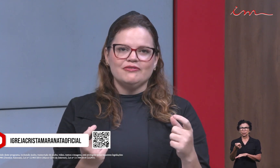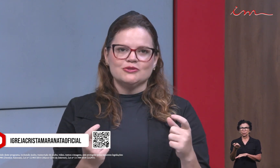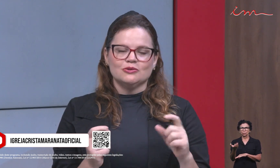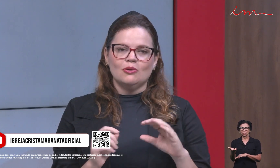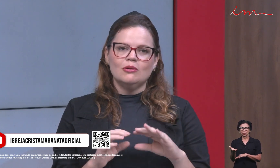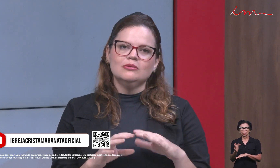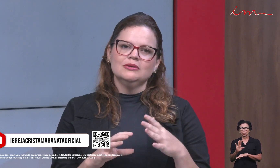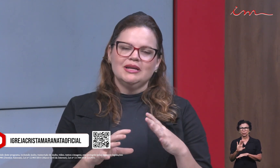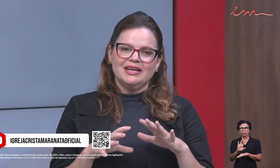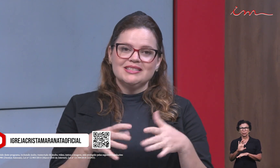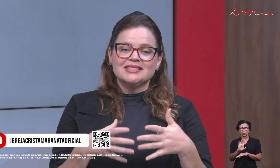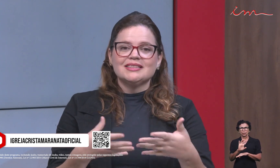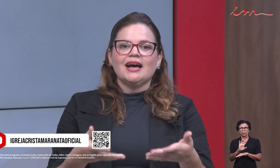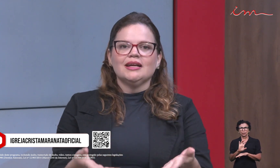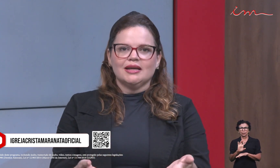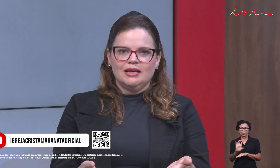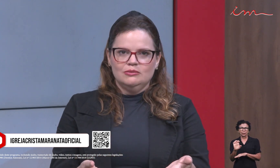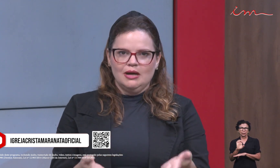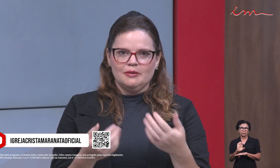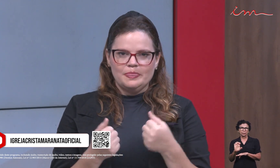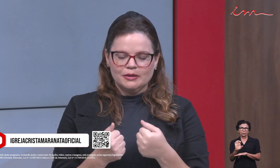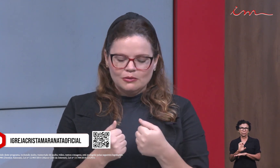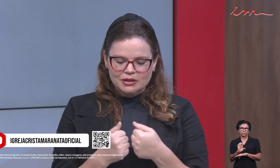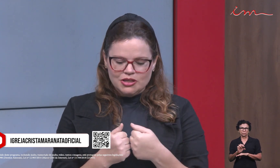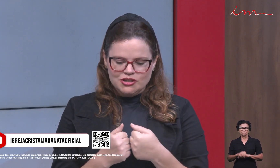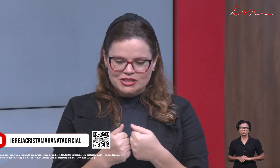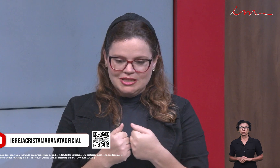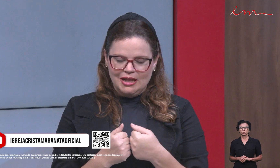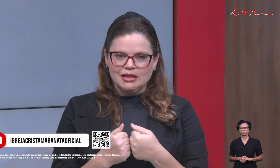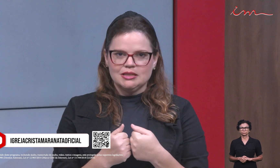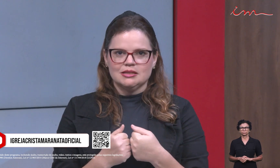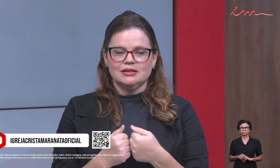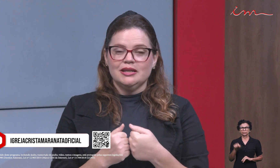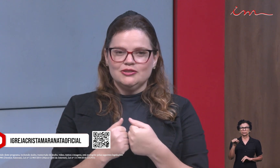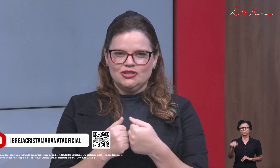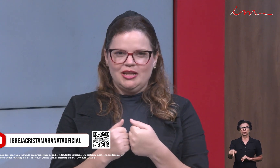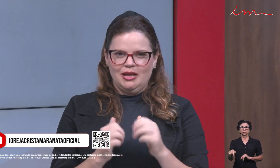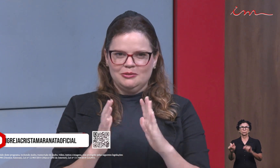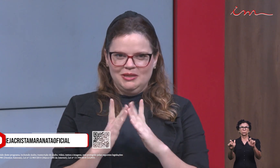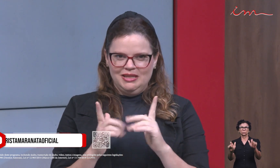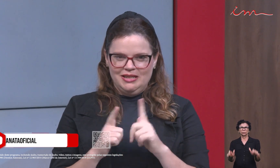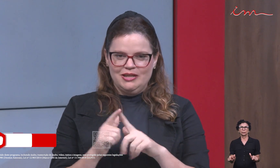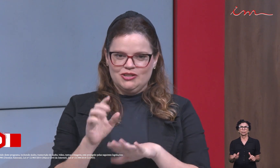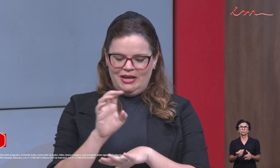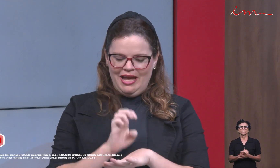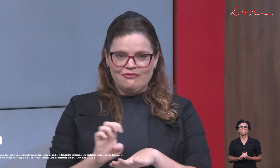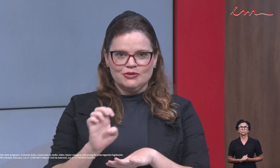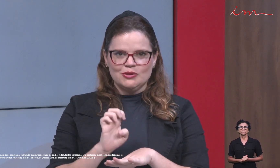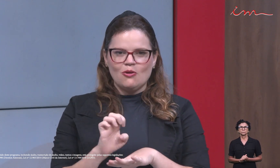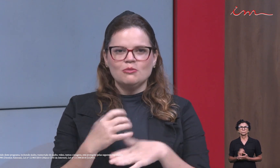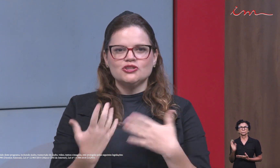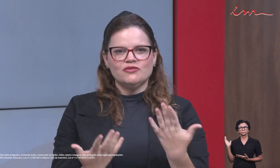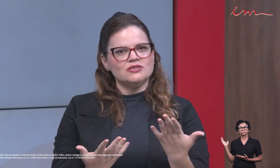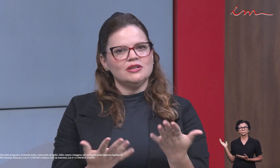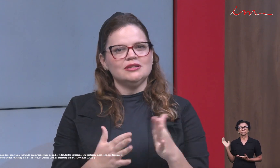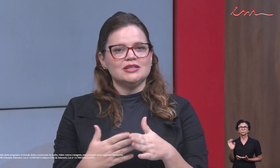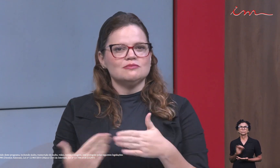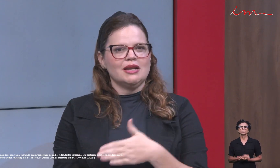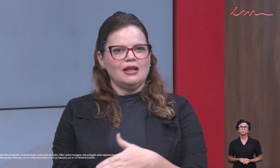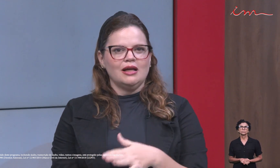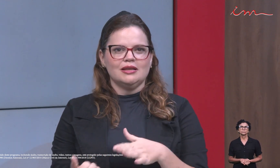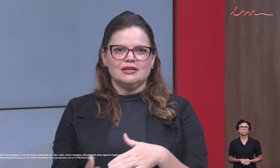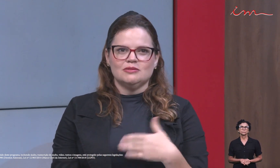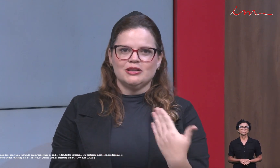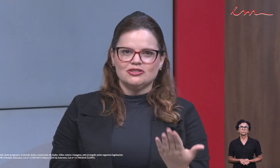em Éfeso, ou estar naquele lugar. Então, quando a gente sinaliza direto Igreja Éfeso, é como se eu estivesse falando de